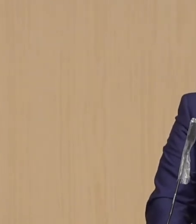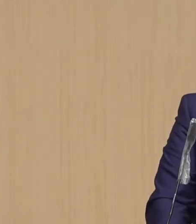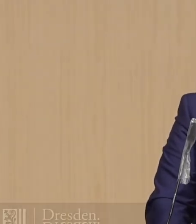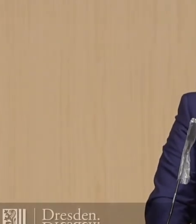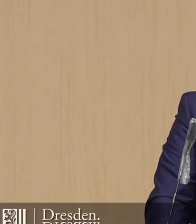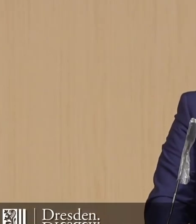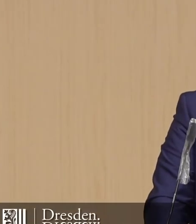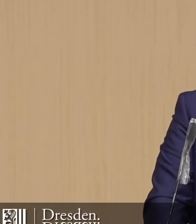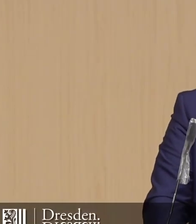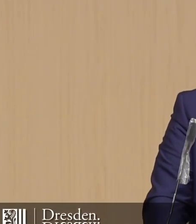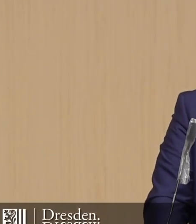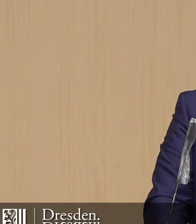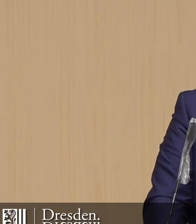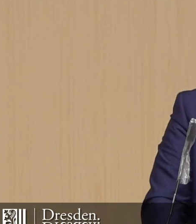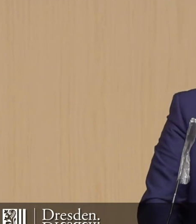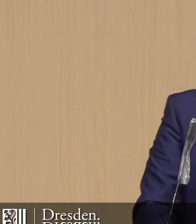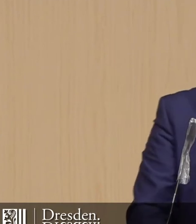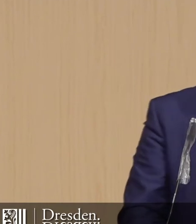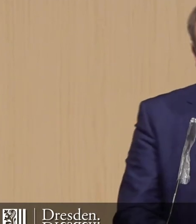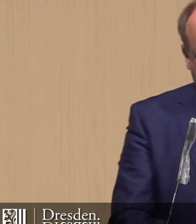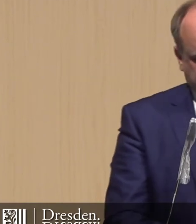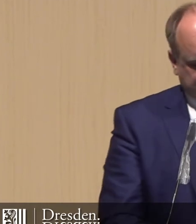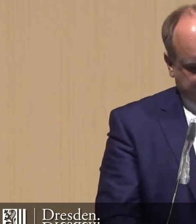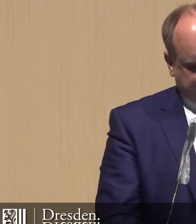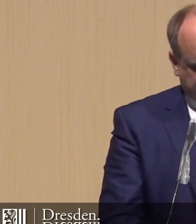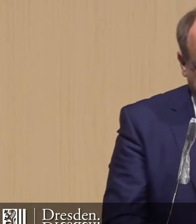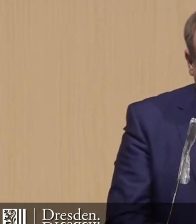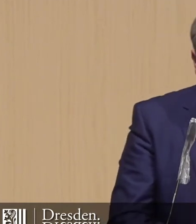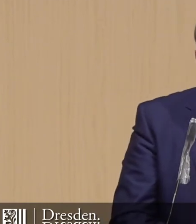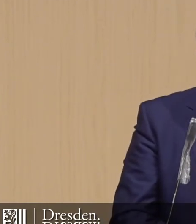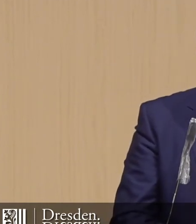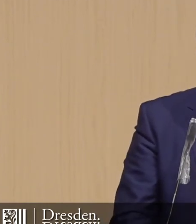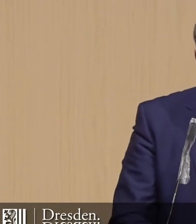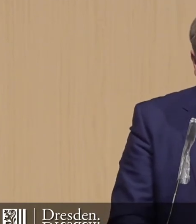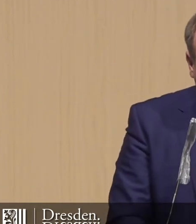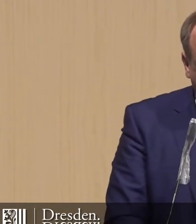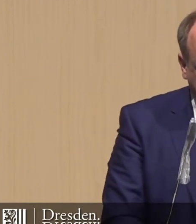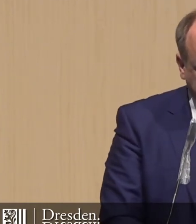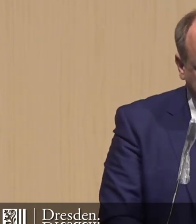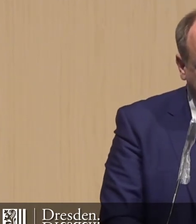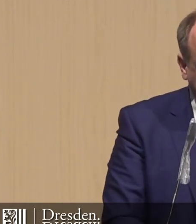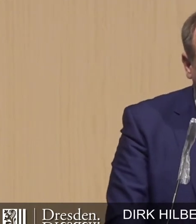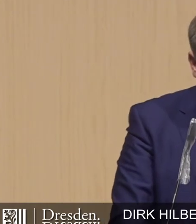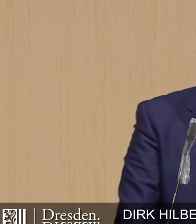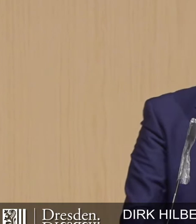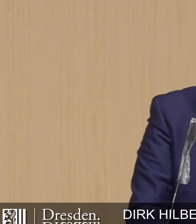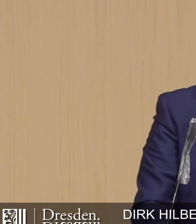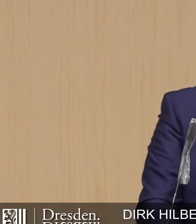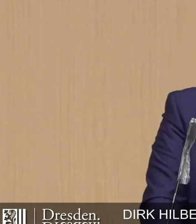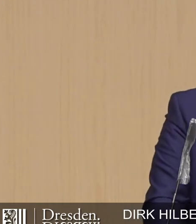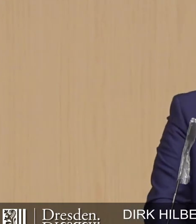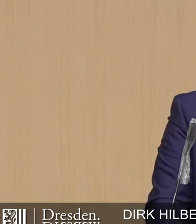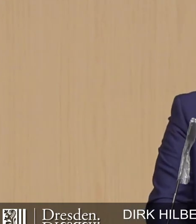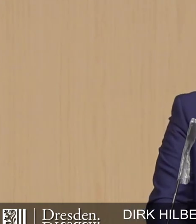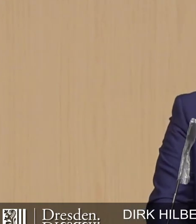hart gerungen und jeder von uns hat kleine Siege verbucht und auch manchen bitteren Kompromiss